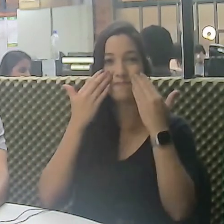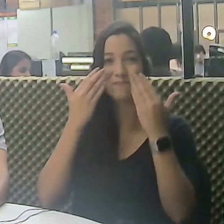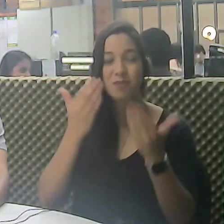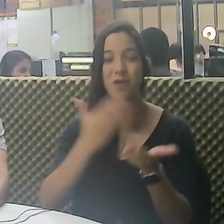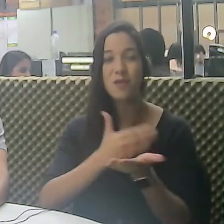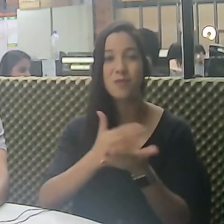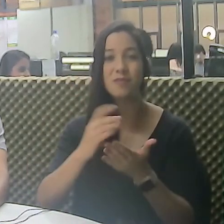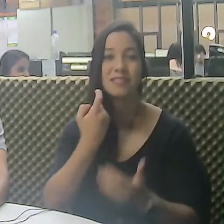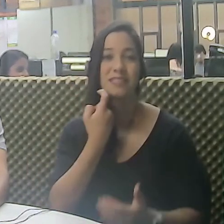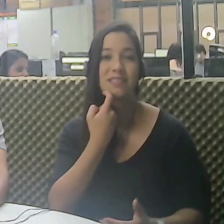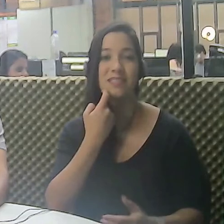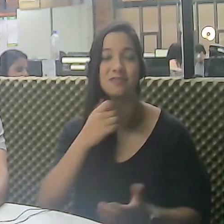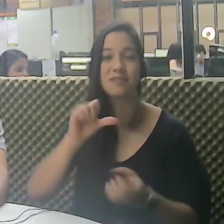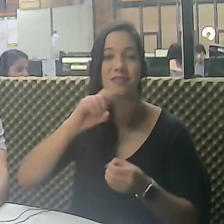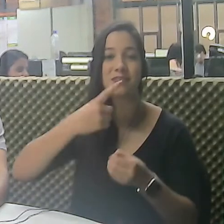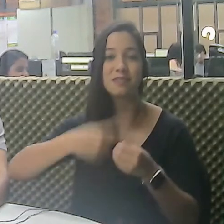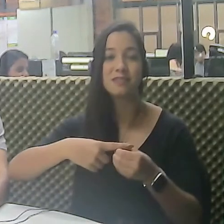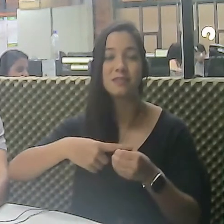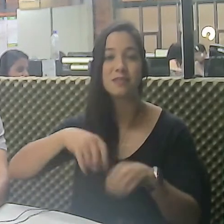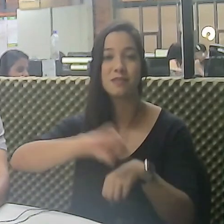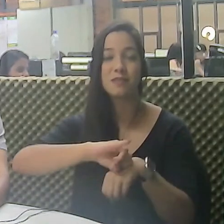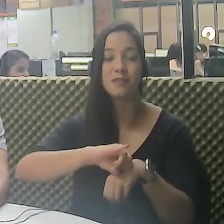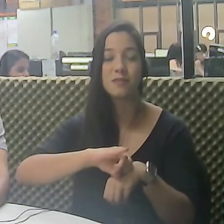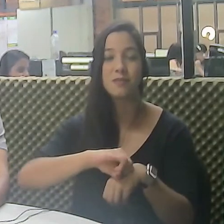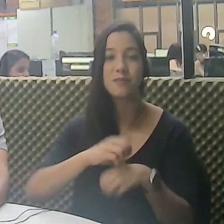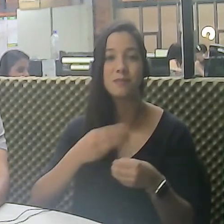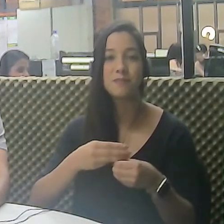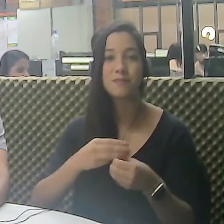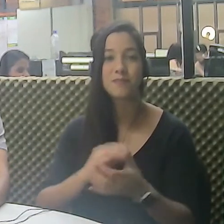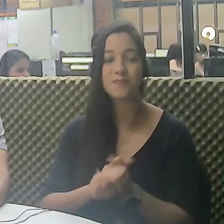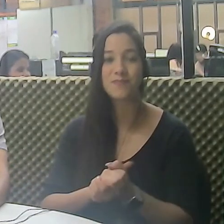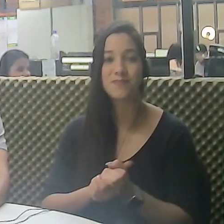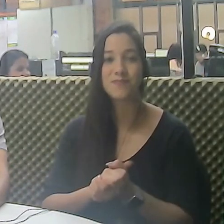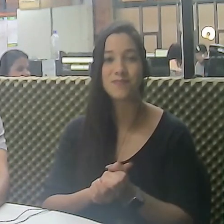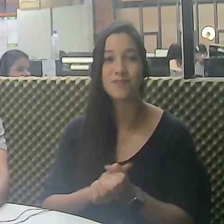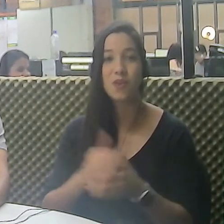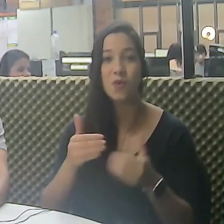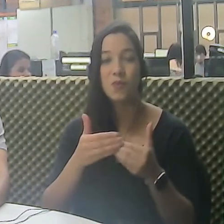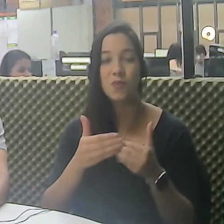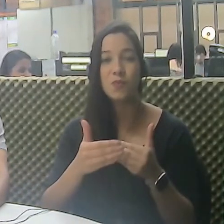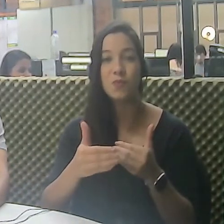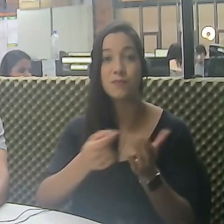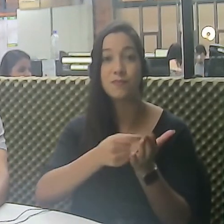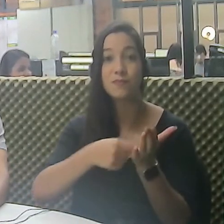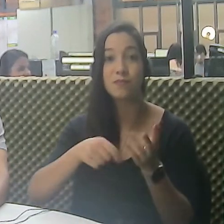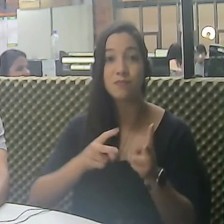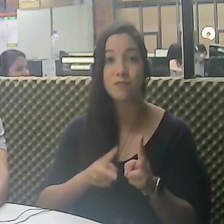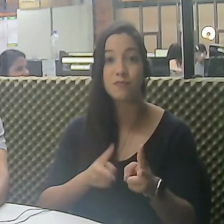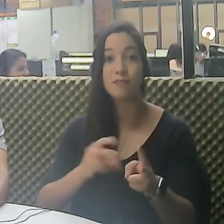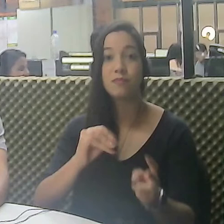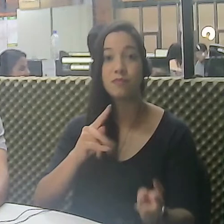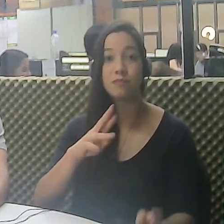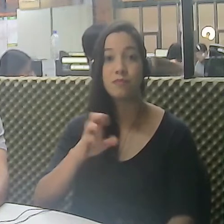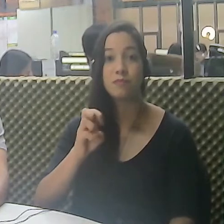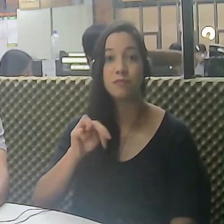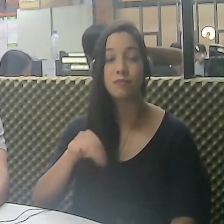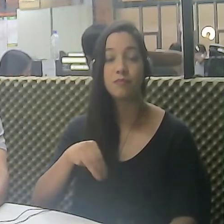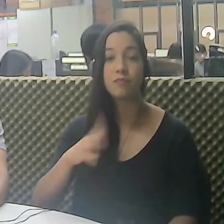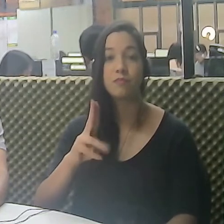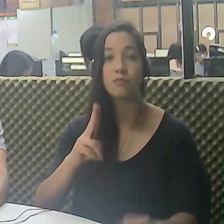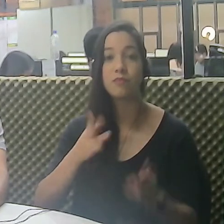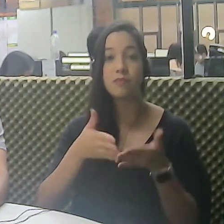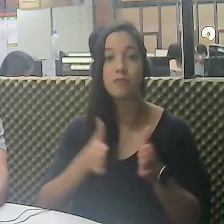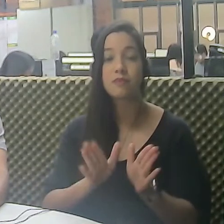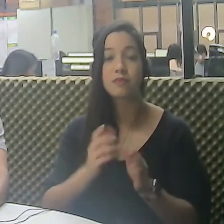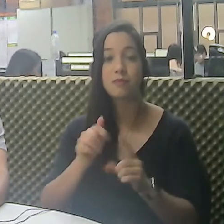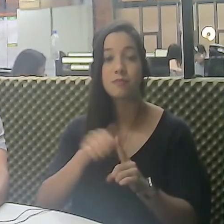desta sexta no Centro Municipal. E ainda, continua o recadastramento do IPREMO para nascidos no mês de